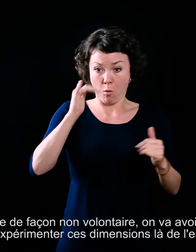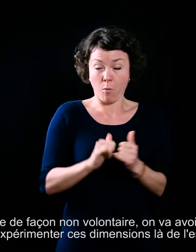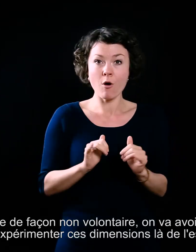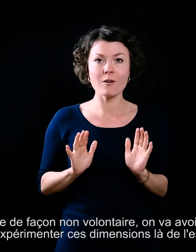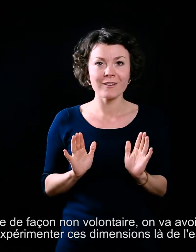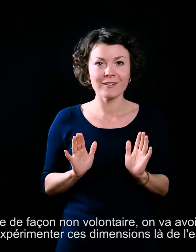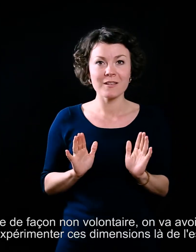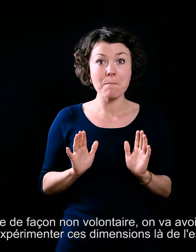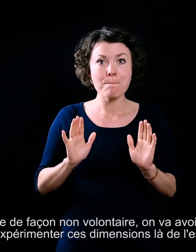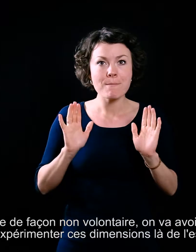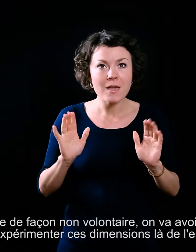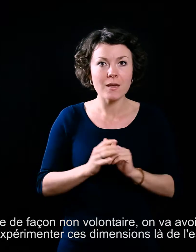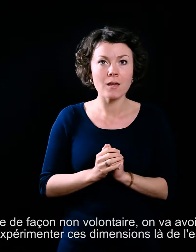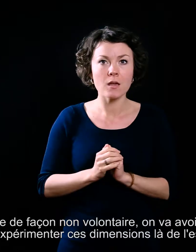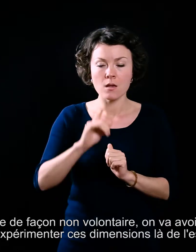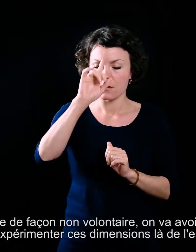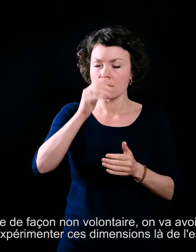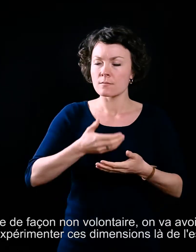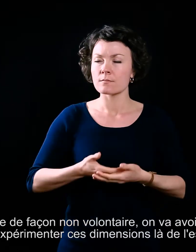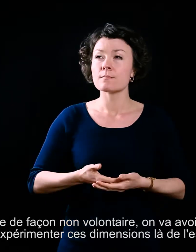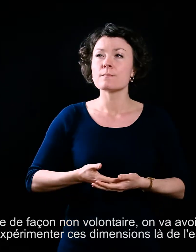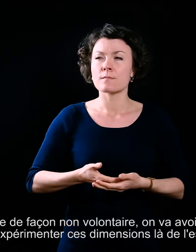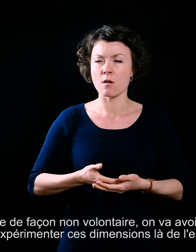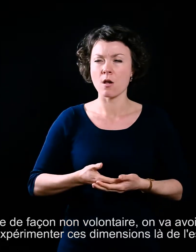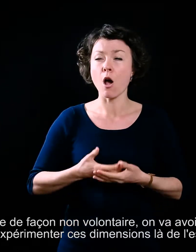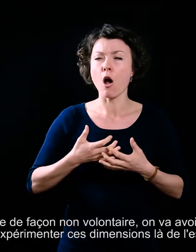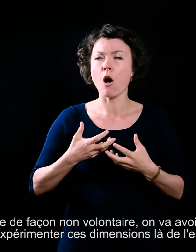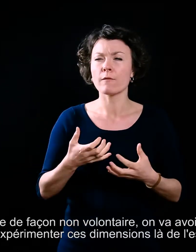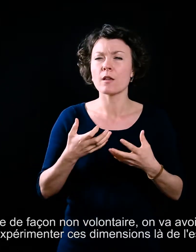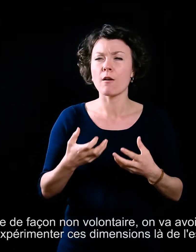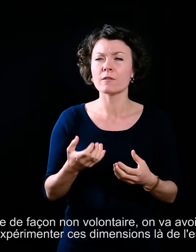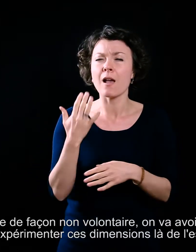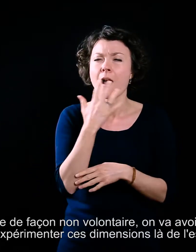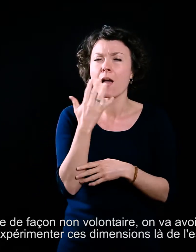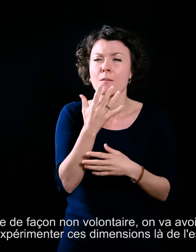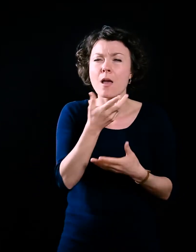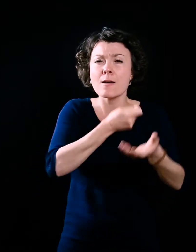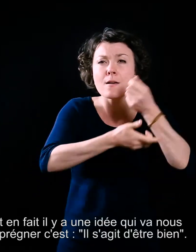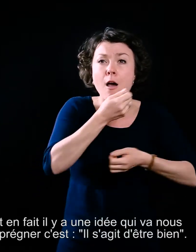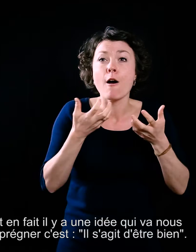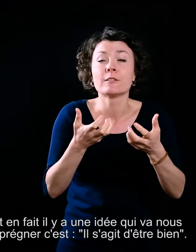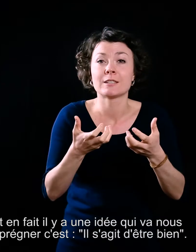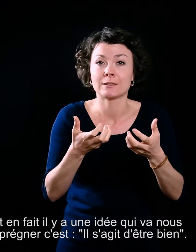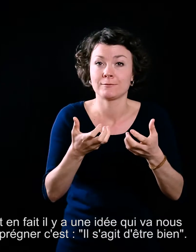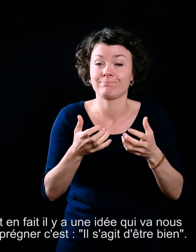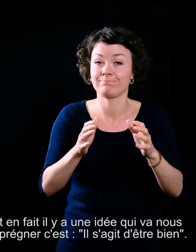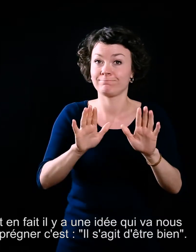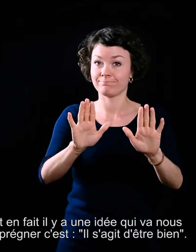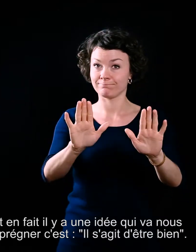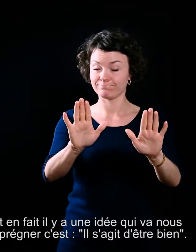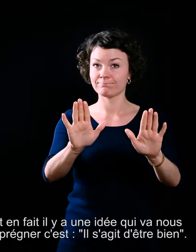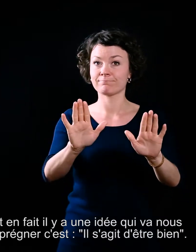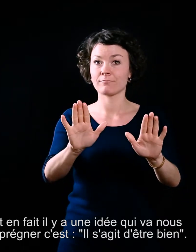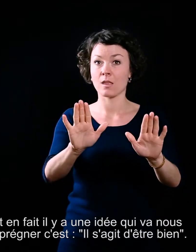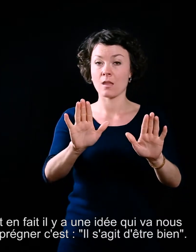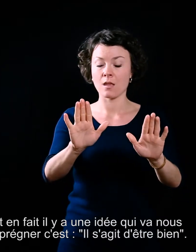non volontaire, on va avoir envie d'expérimenter ces dimensions-là de l'esprit. Et en fait, il y a une idée qui va